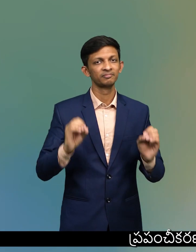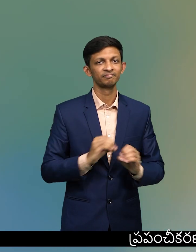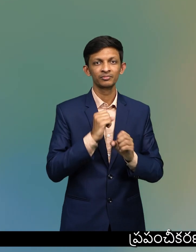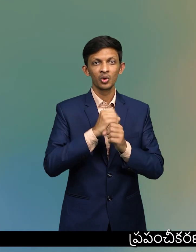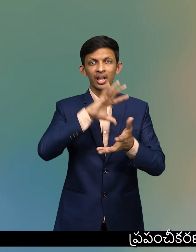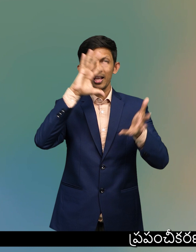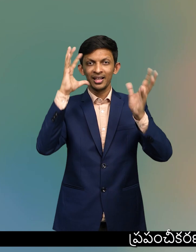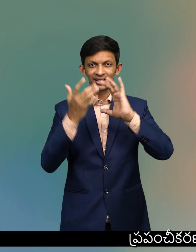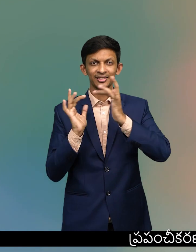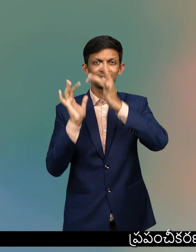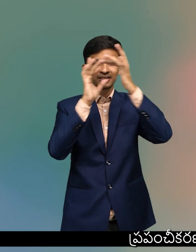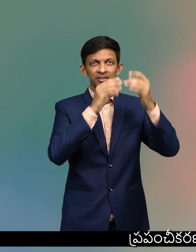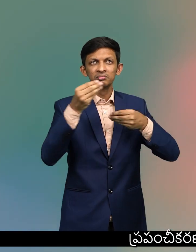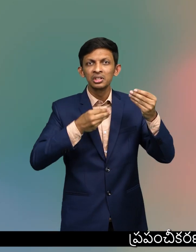ప్రపంచీకరణ యొక్క ప్రతికూలతలు.